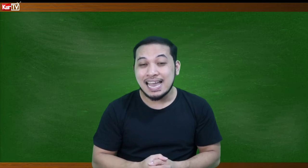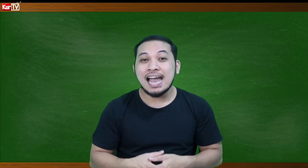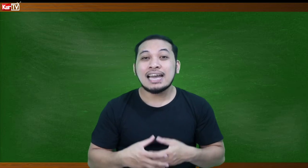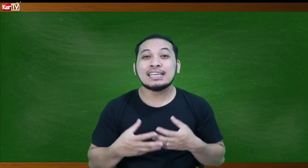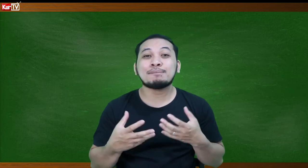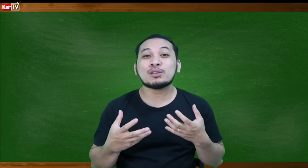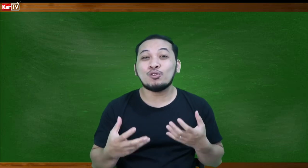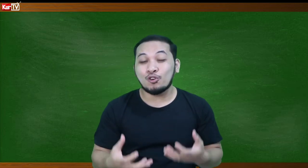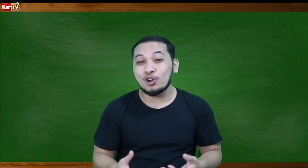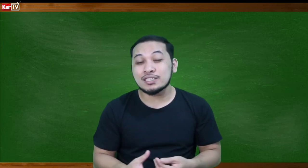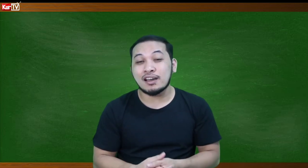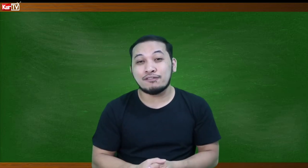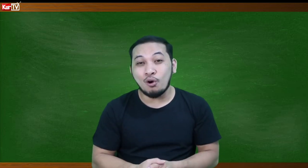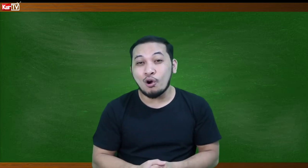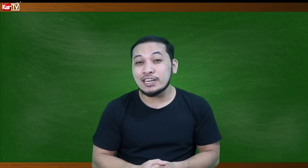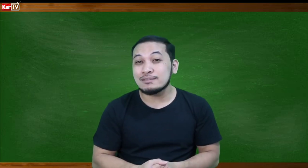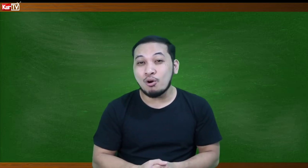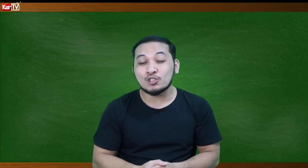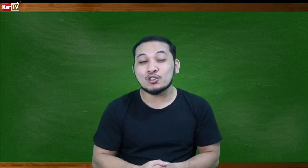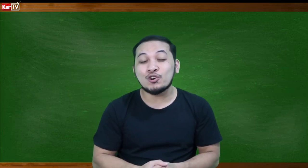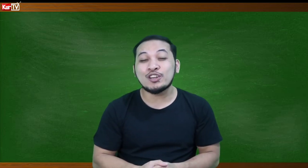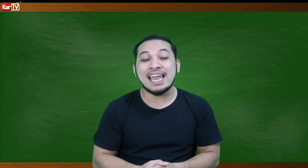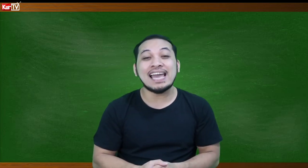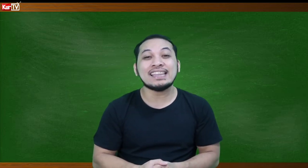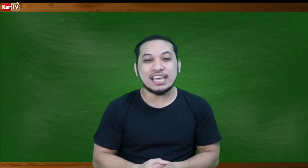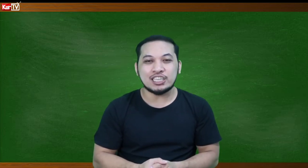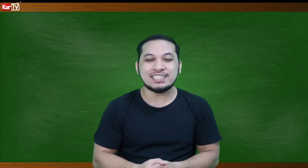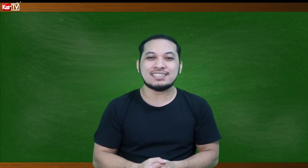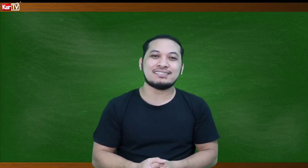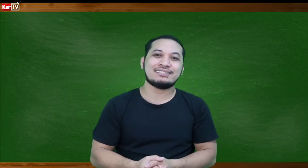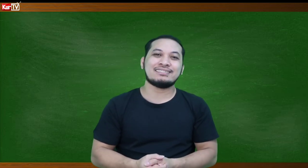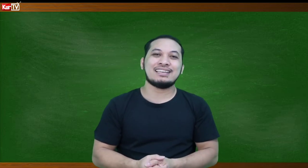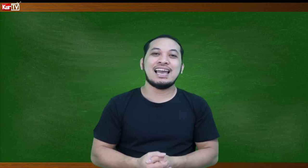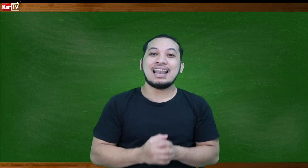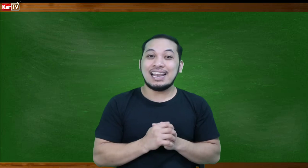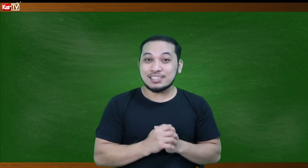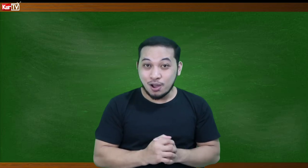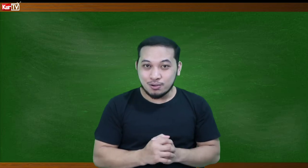na patungkol sa force, motion, and energy. Let's go!